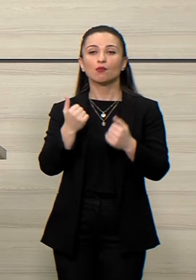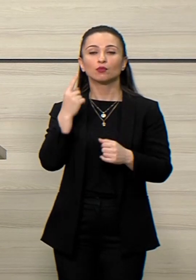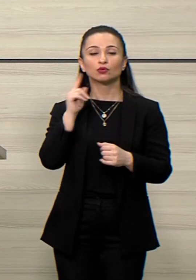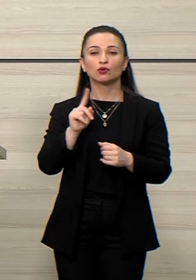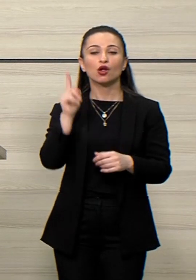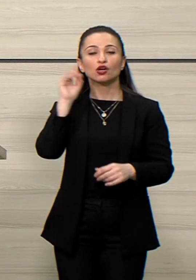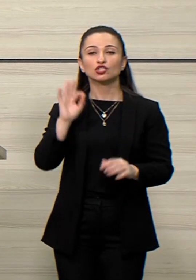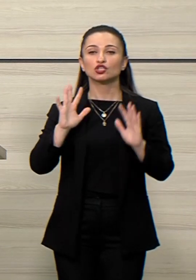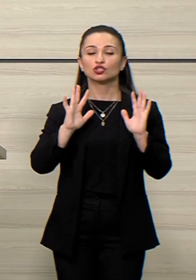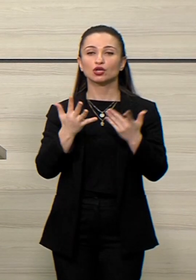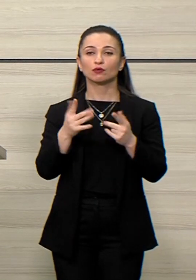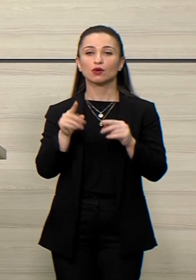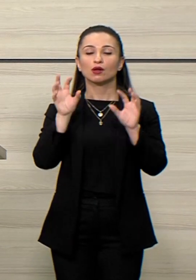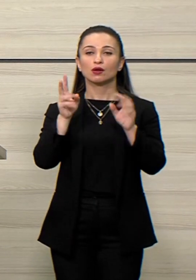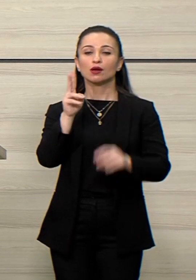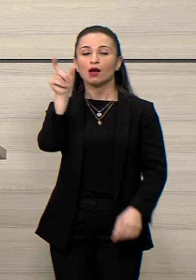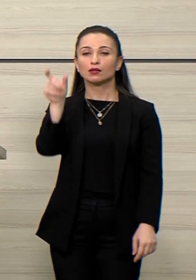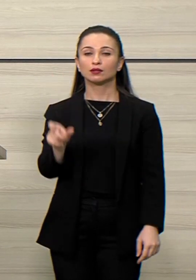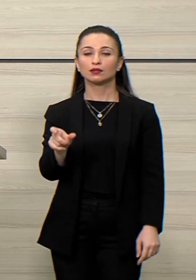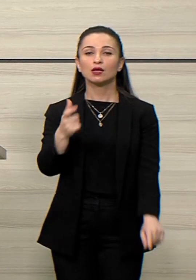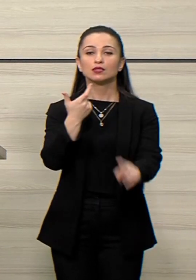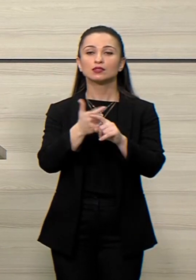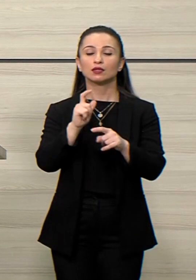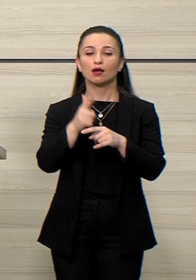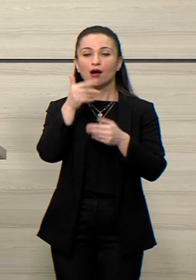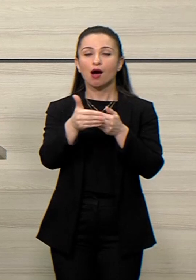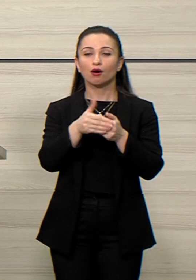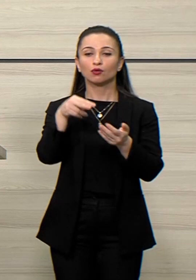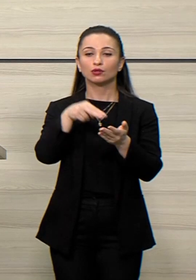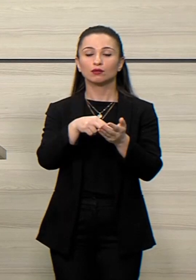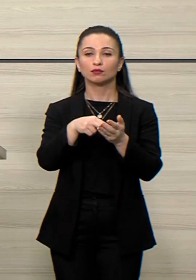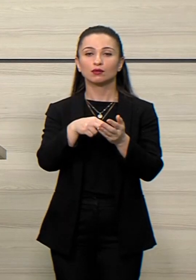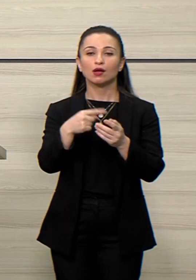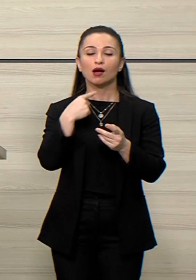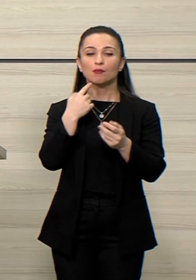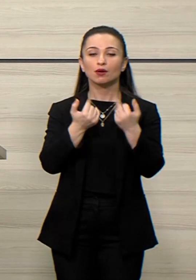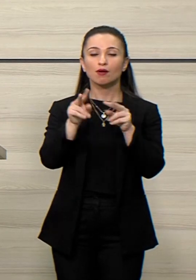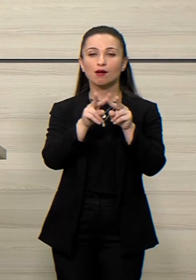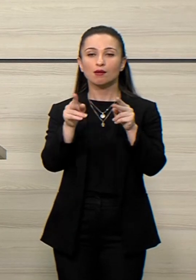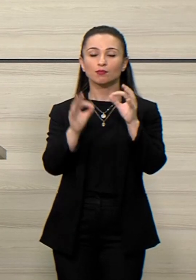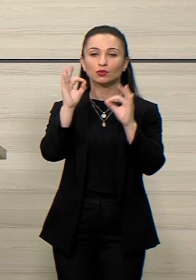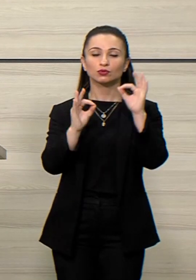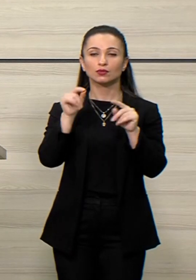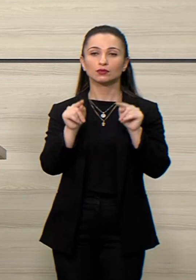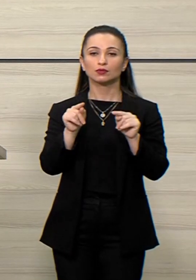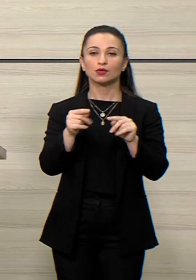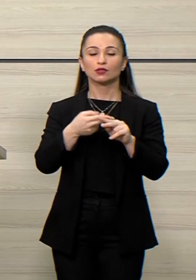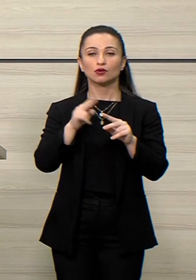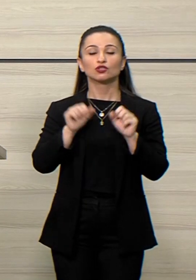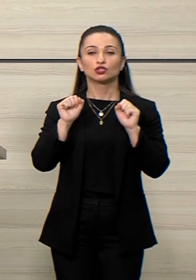გამომდინარე, რომ ხშირ შემთხვევაში კანდიდატები ძალიან ახლოს დგანან ერთმანეთთან ხმების რაოდენობის მიხედვით